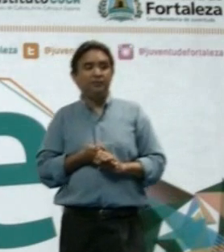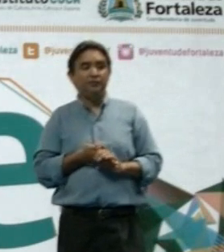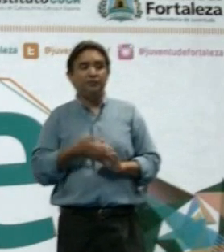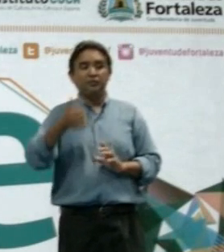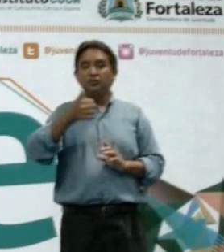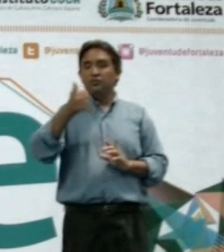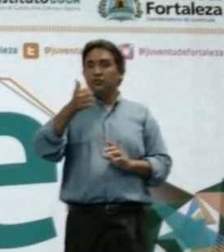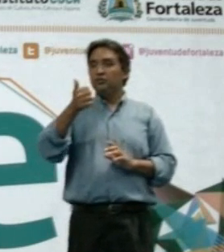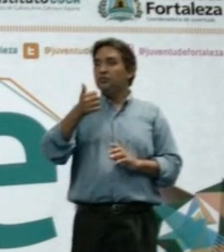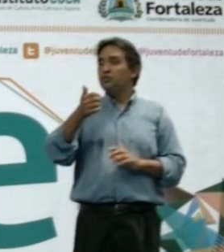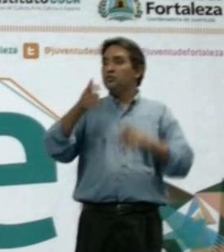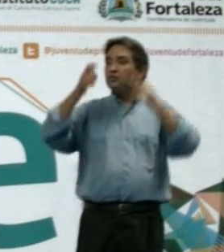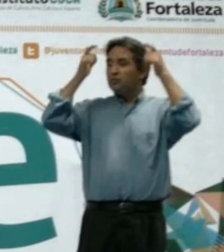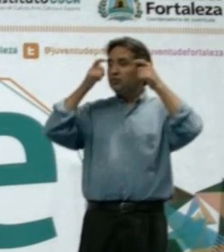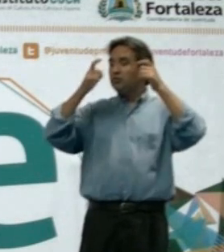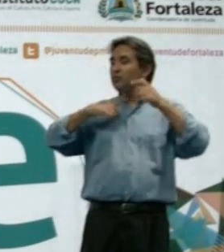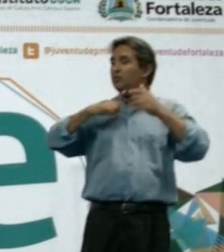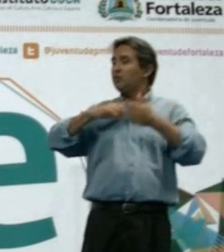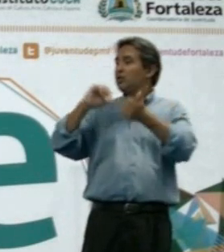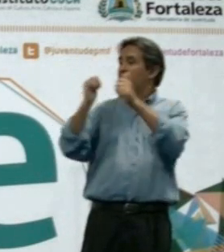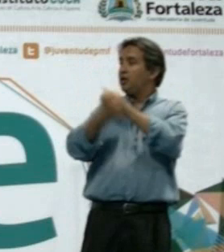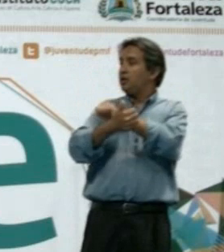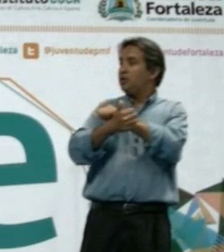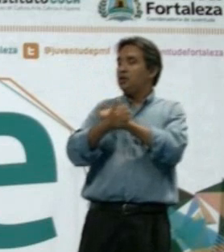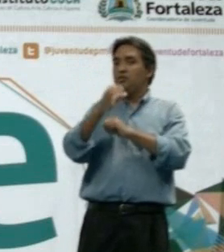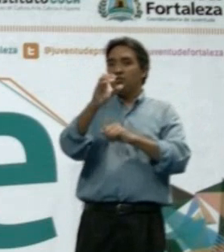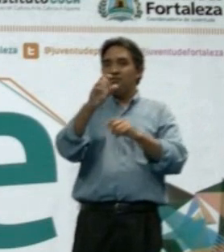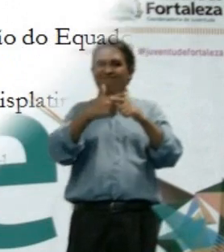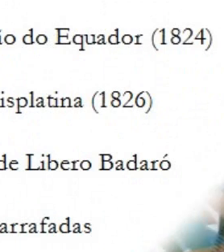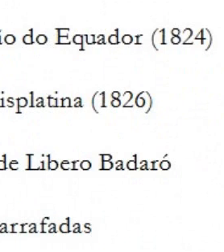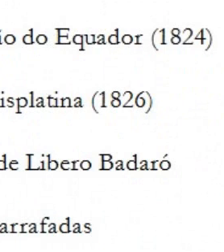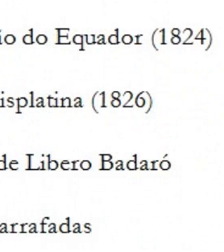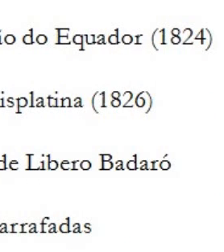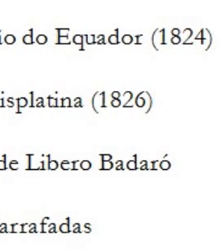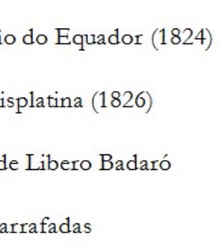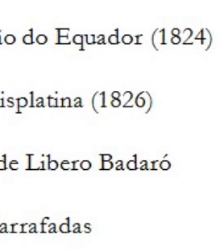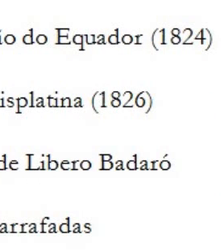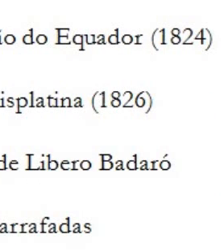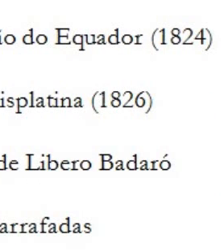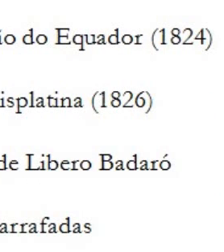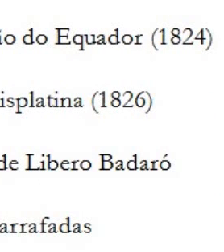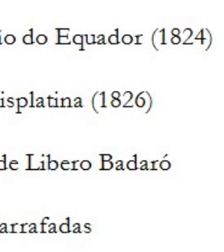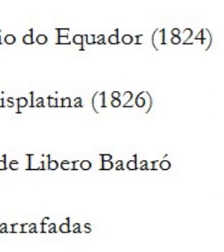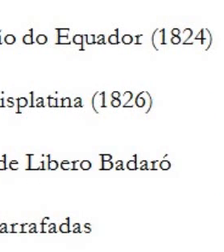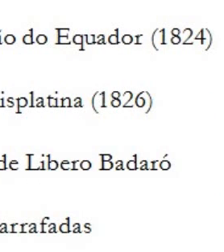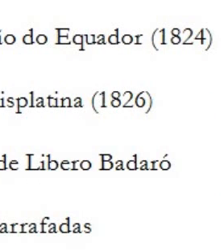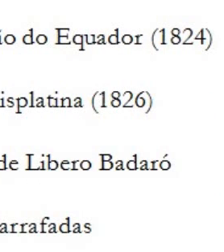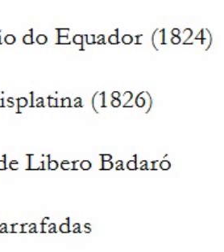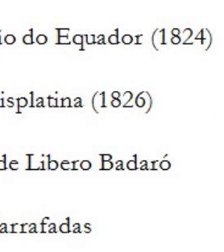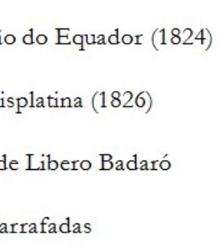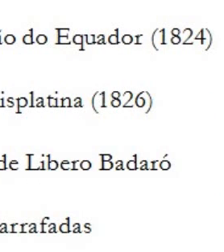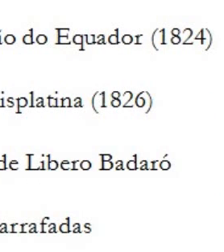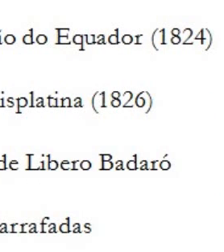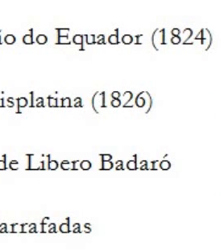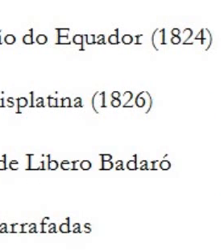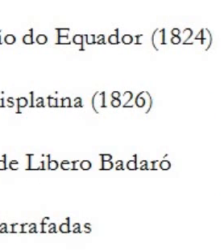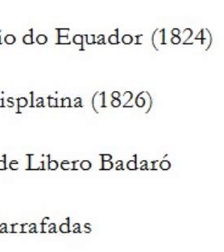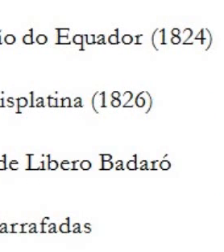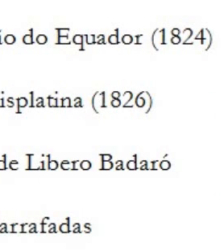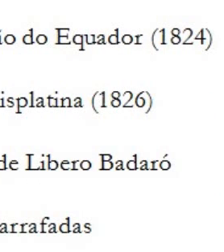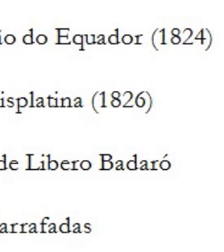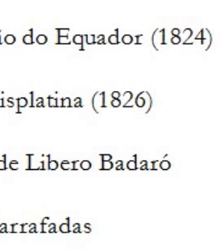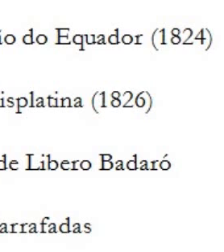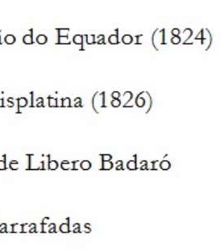primeiro reinado, ele vai ser marcado por uma grande crise. Logo no início, nós vamos precisar pedir dinheiro emprestado para a